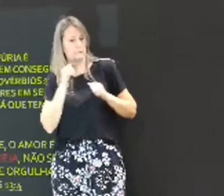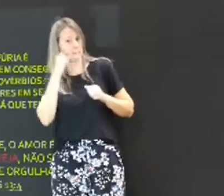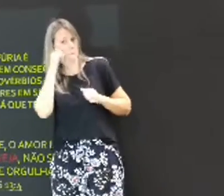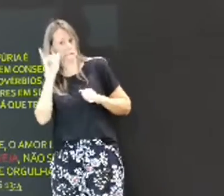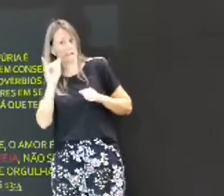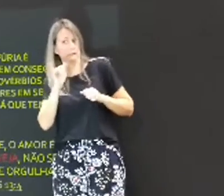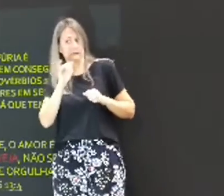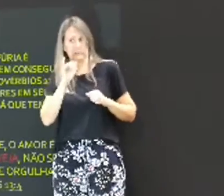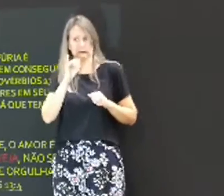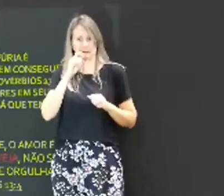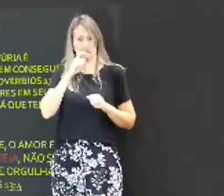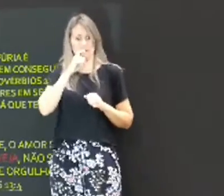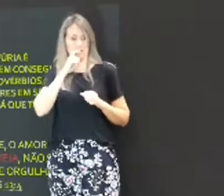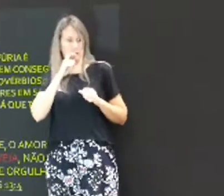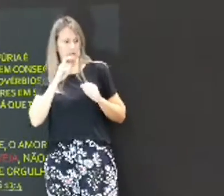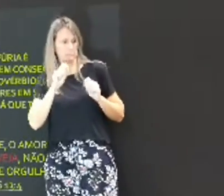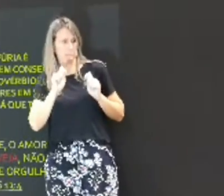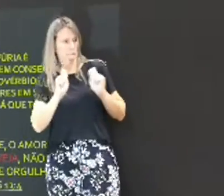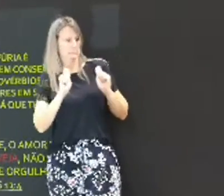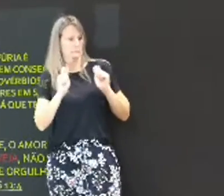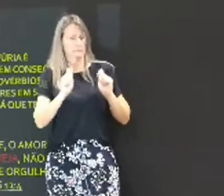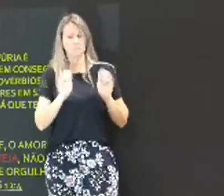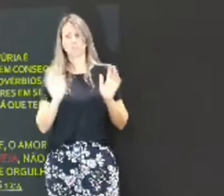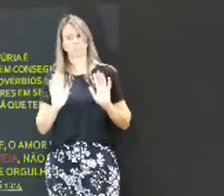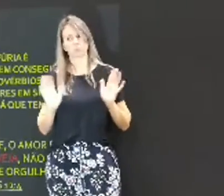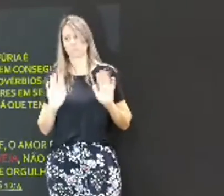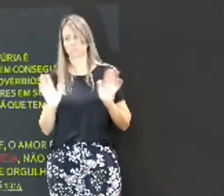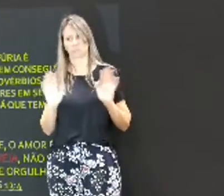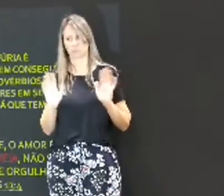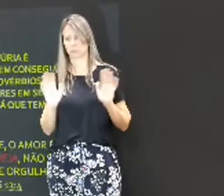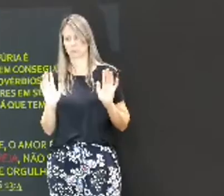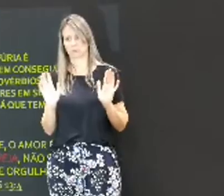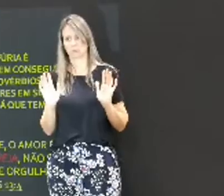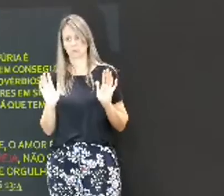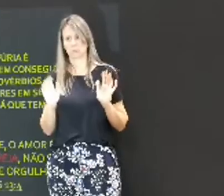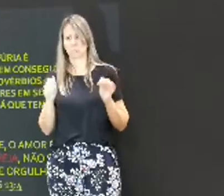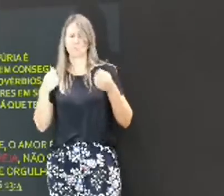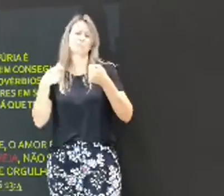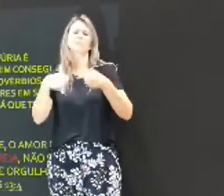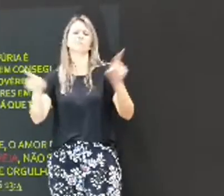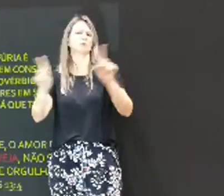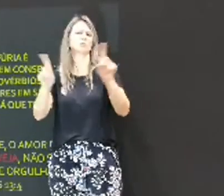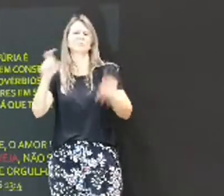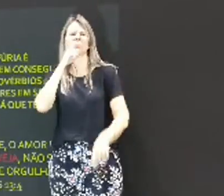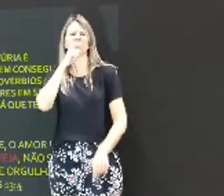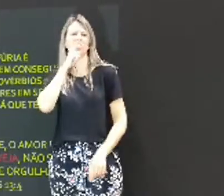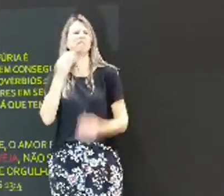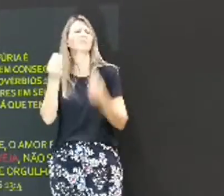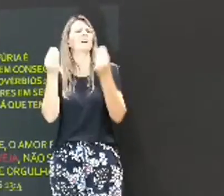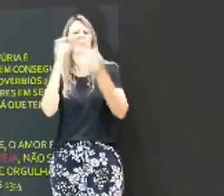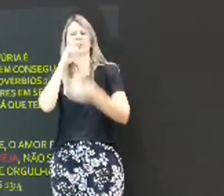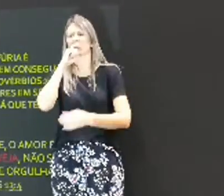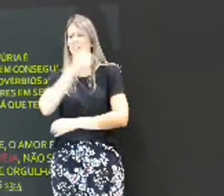coração. Evitar, né, a inveja. Temos sempre estar controlando isso. Não precisa ter inveja. Por